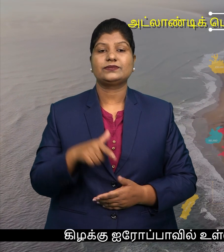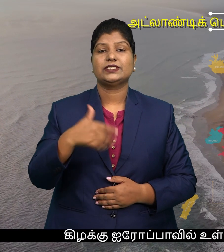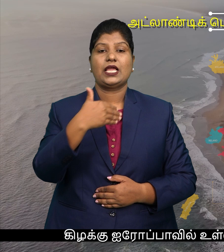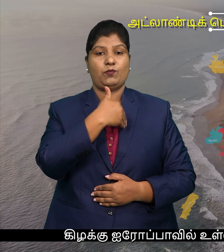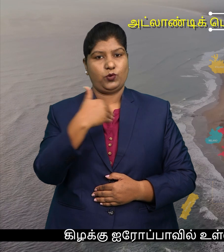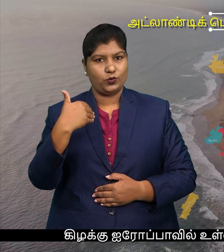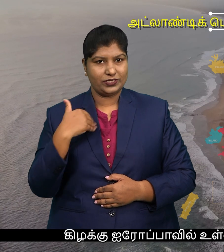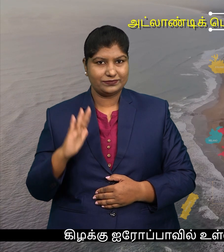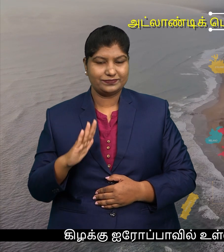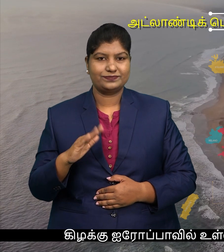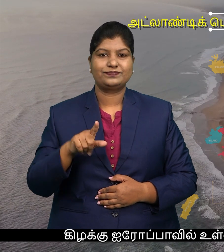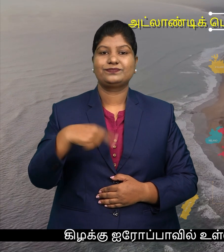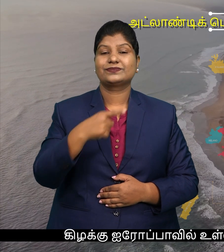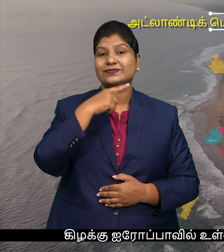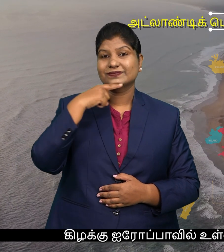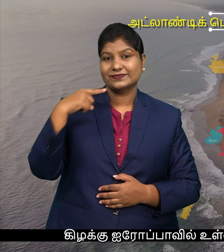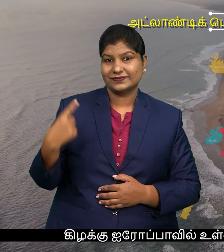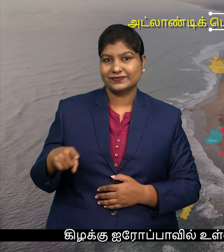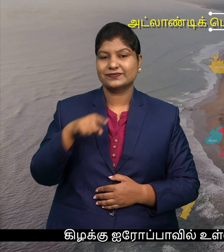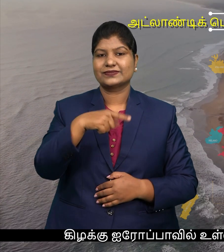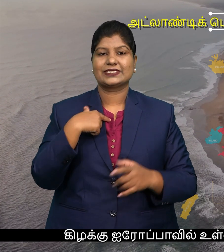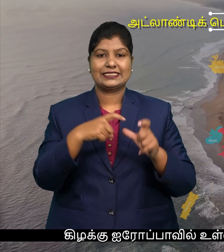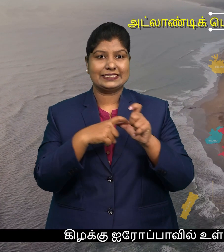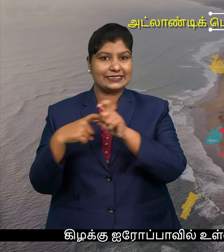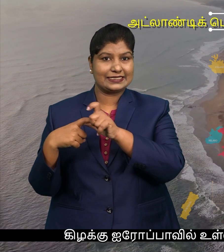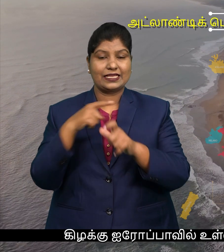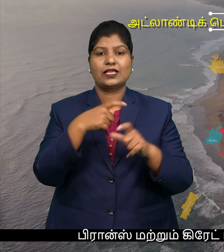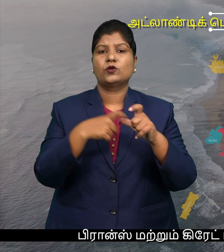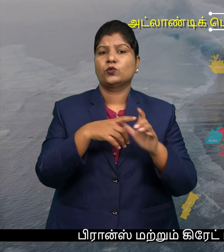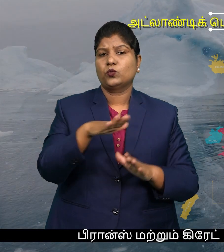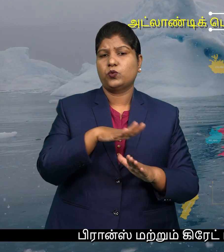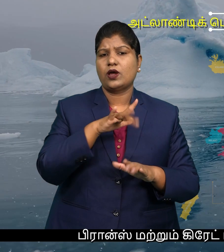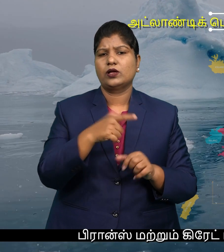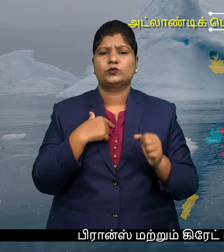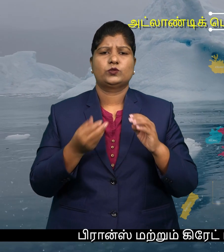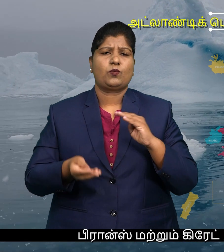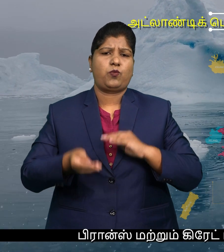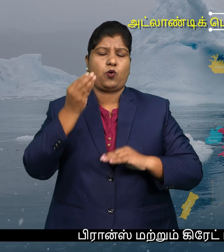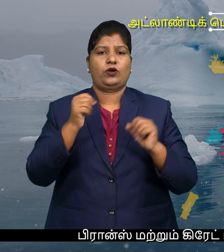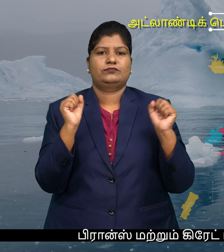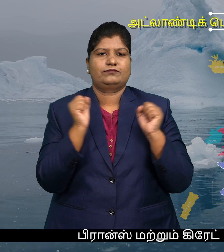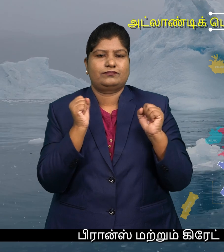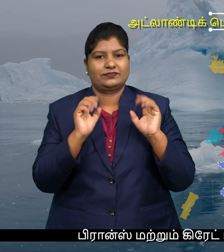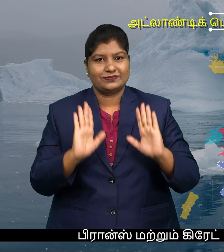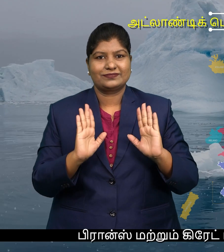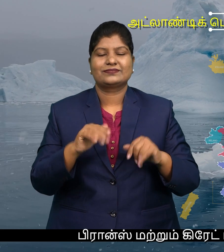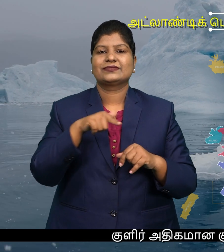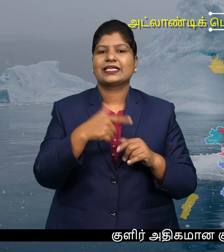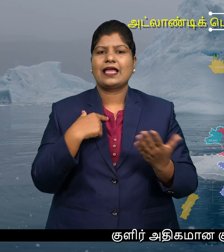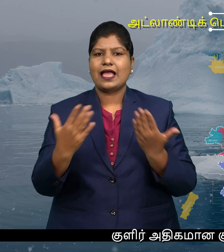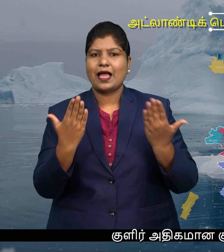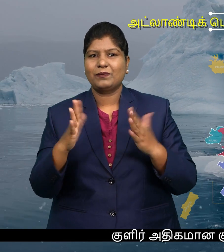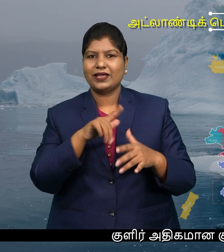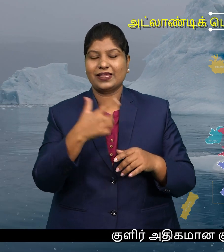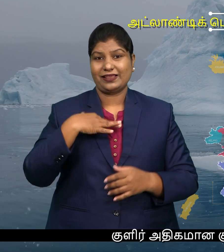கிழக்கு ஐரோப்பாவில் உள்ள போலாந்து மற்றும் ரஷ்யாவில் பிரான்ஸ் மற்றும் கிரேட் பிரிட்டனுடன் ஒப்பிடும்போது